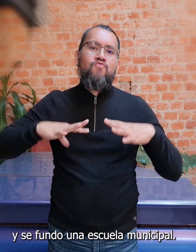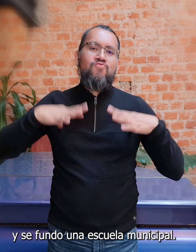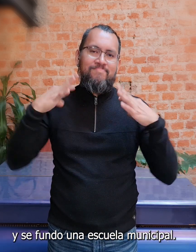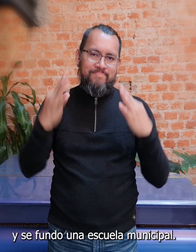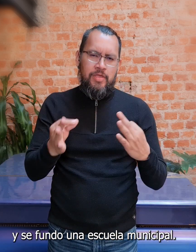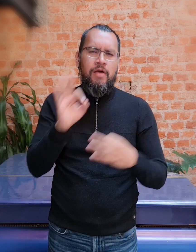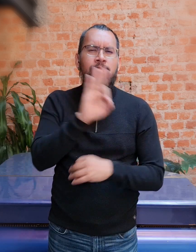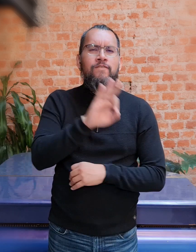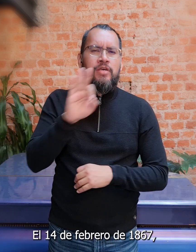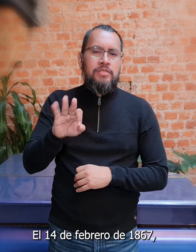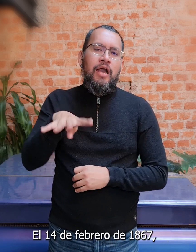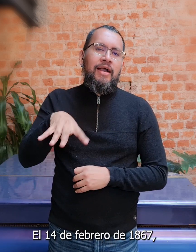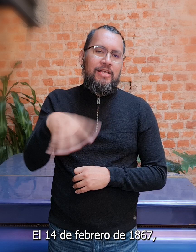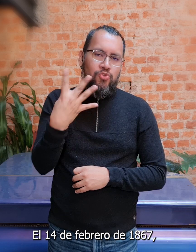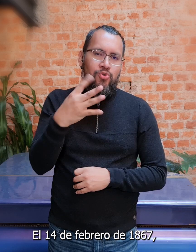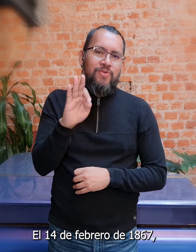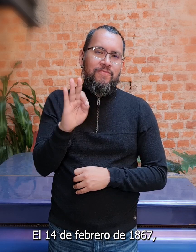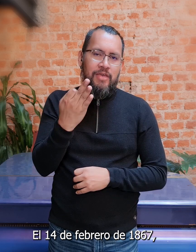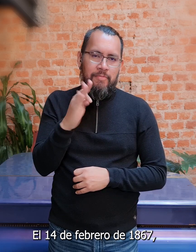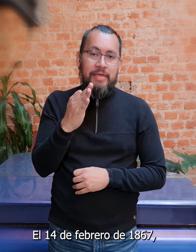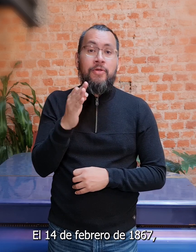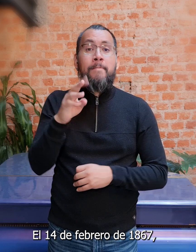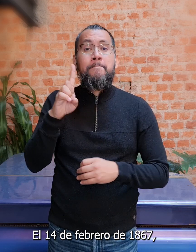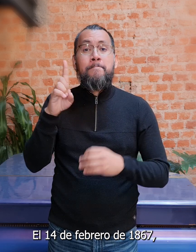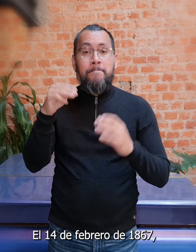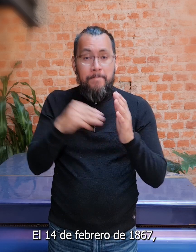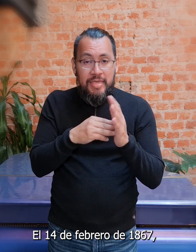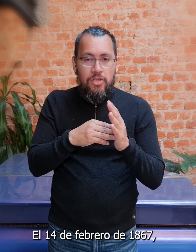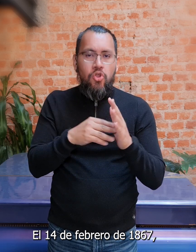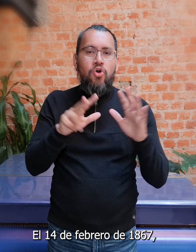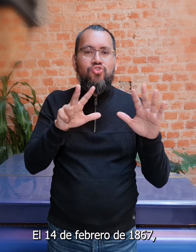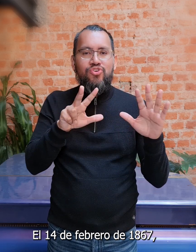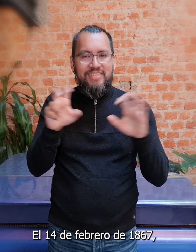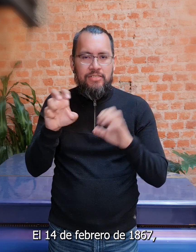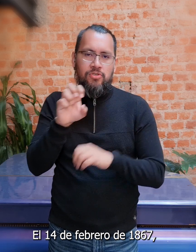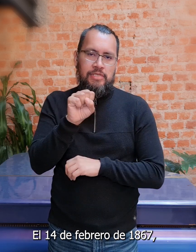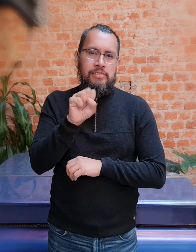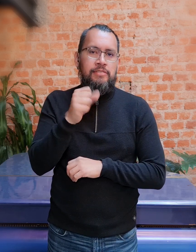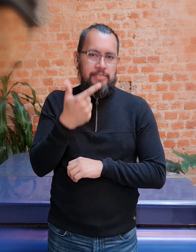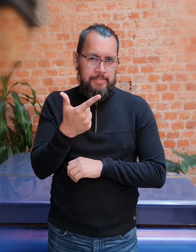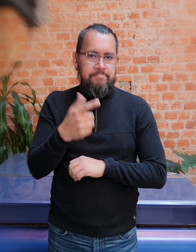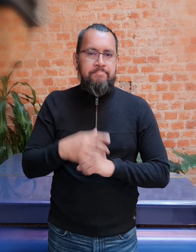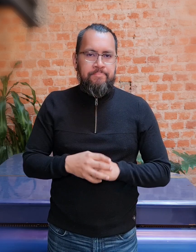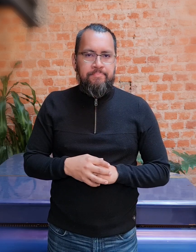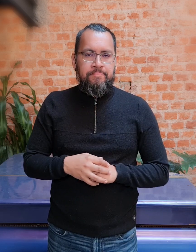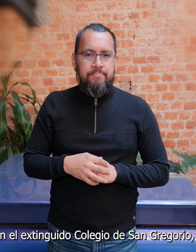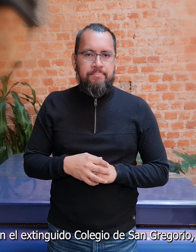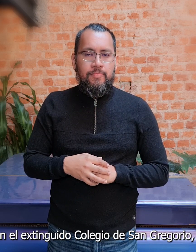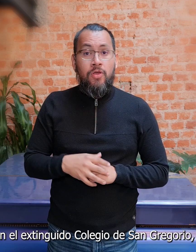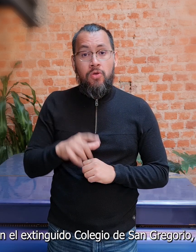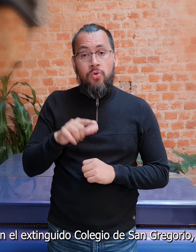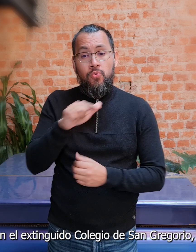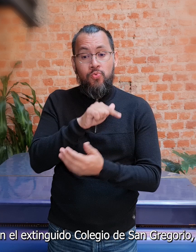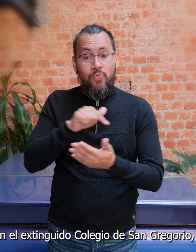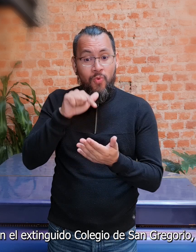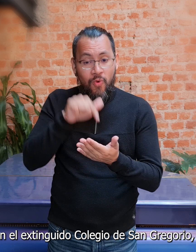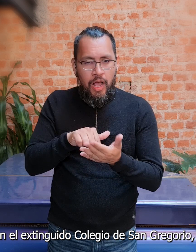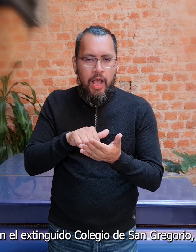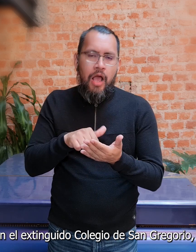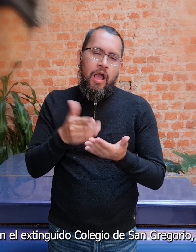El 14 de febrero de 1867, en el extinguido colegio de